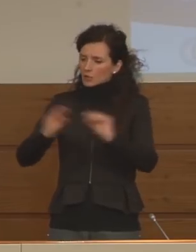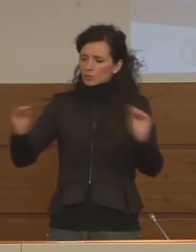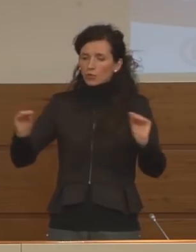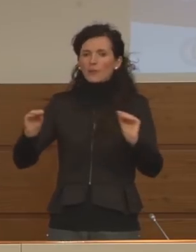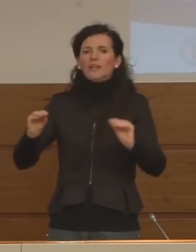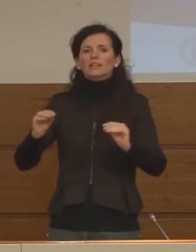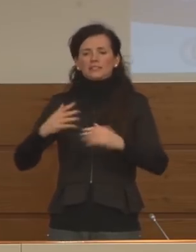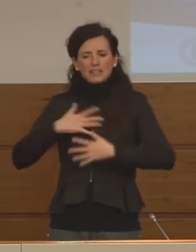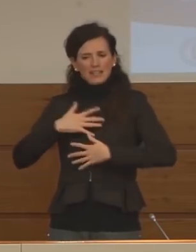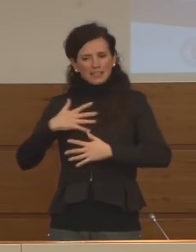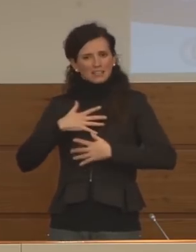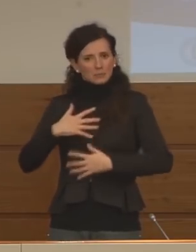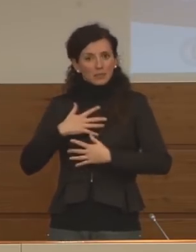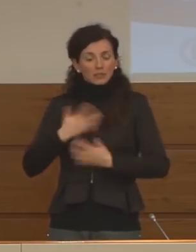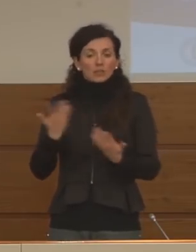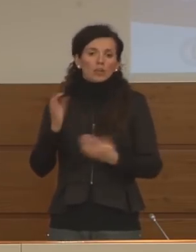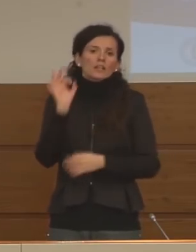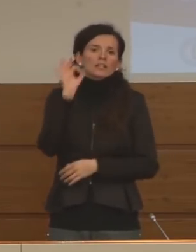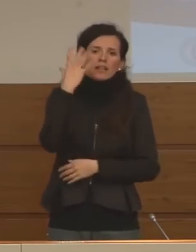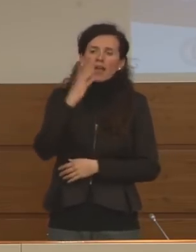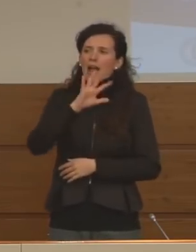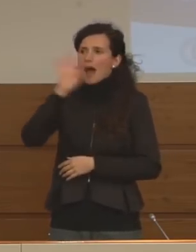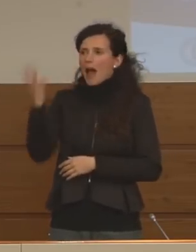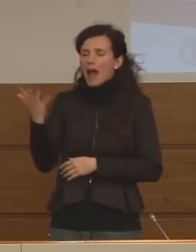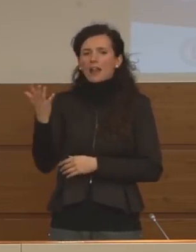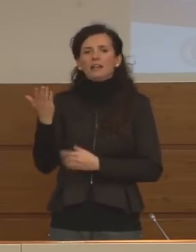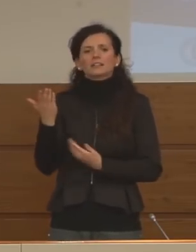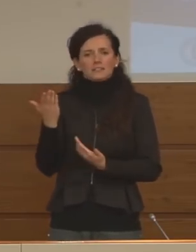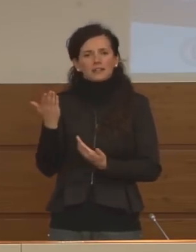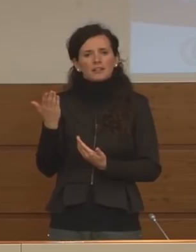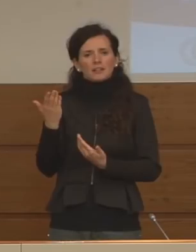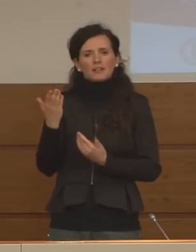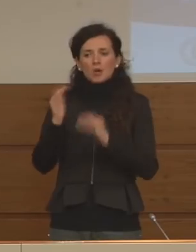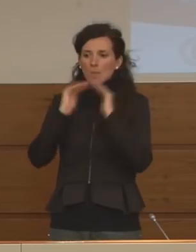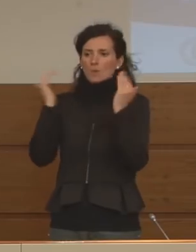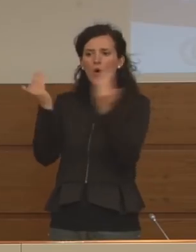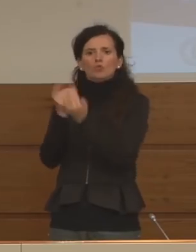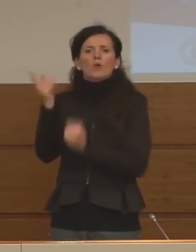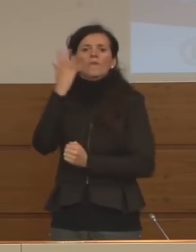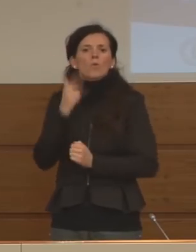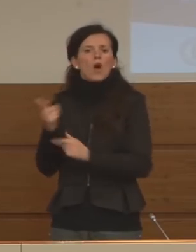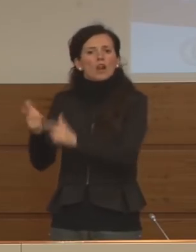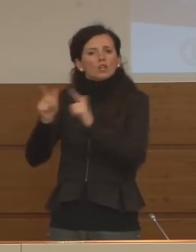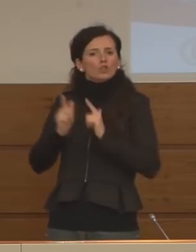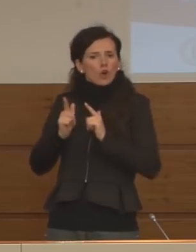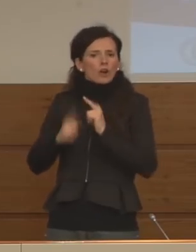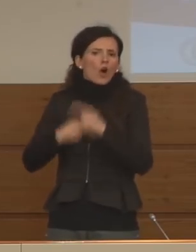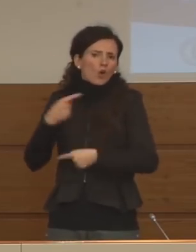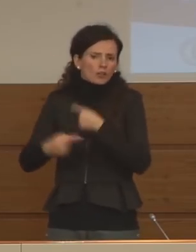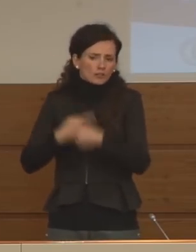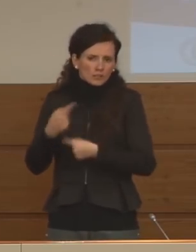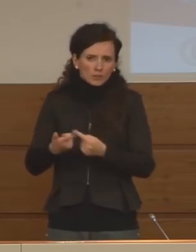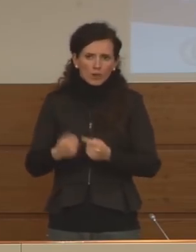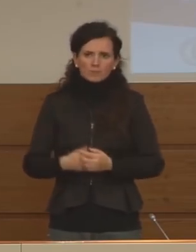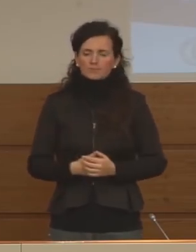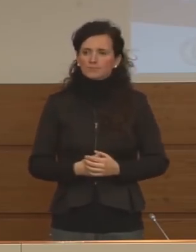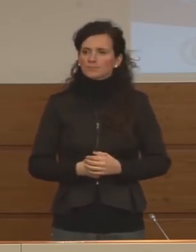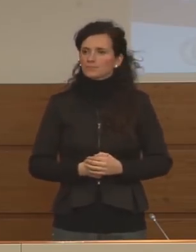altri soggetti viventi in altri luoghi del mondo vogliano continuare a donarci